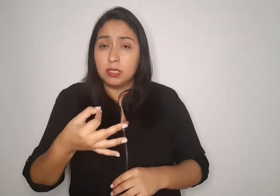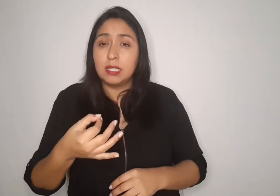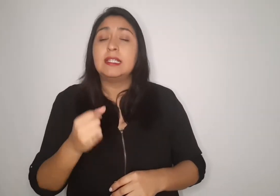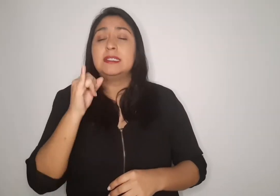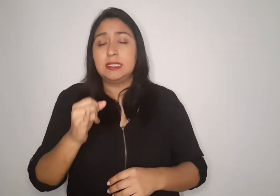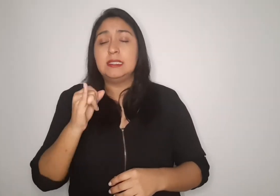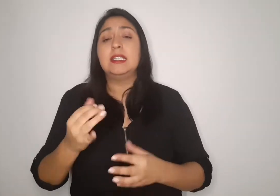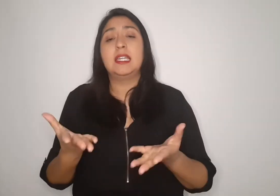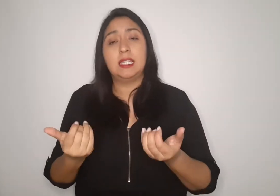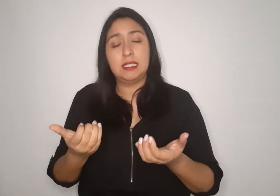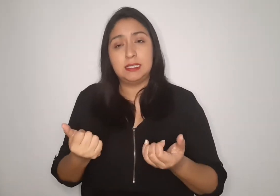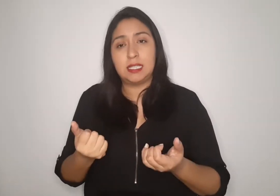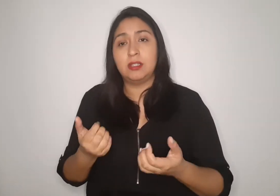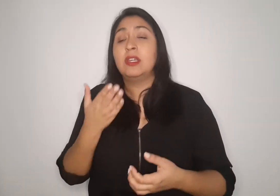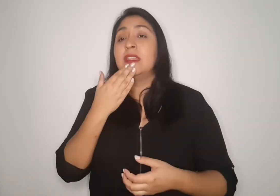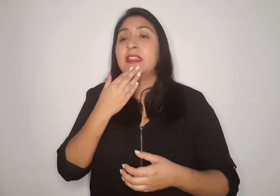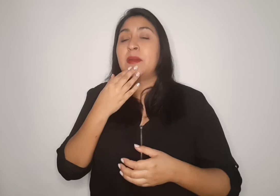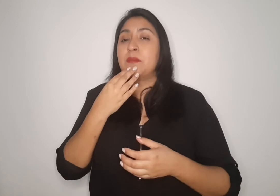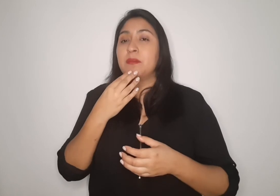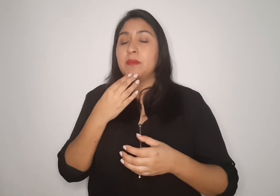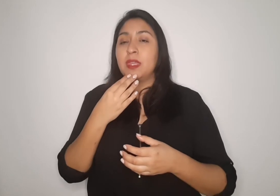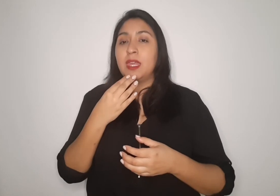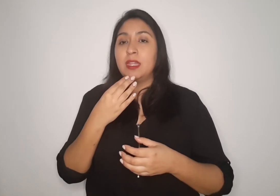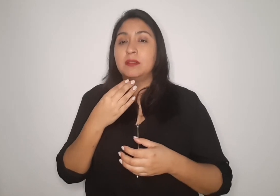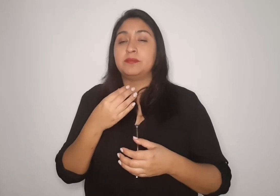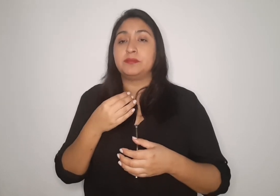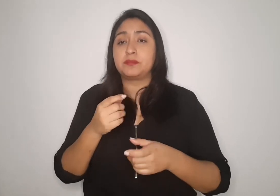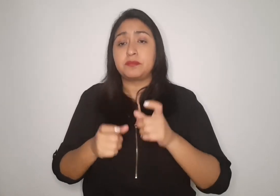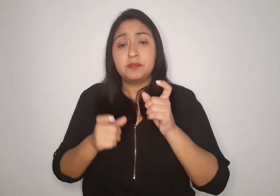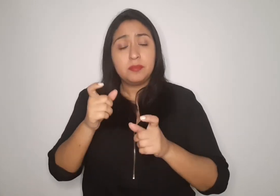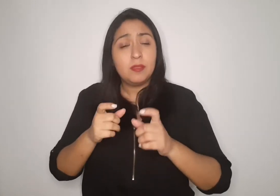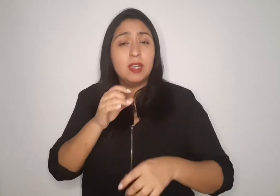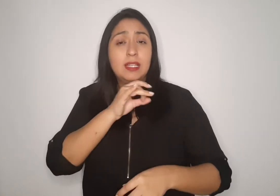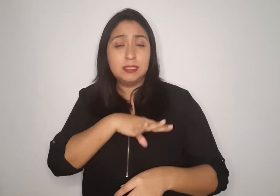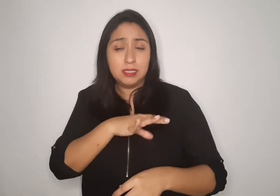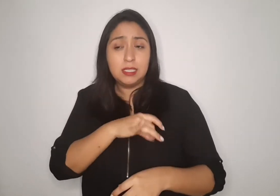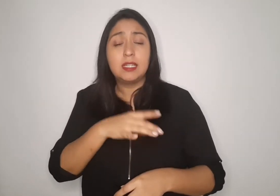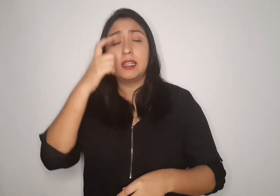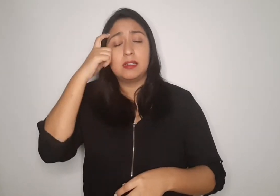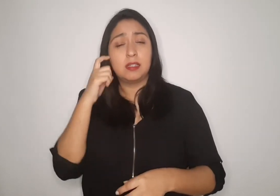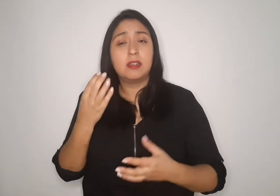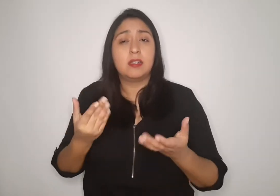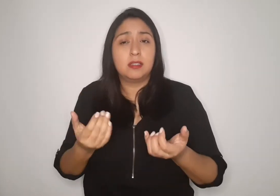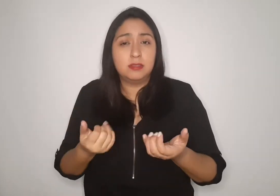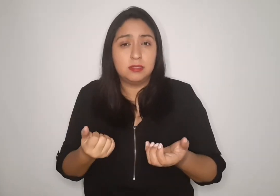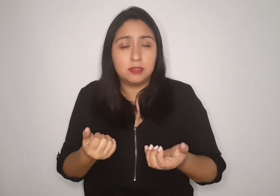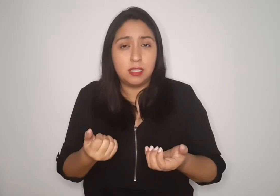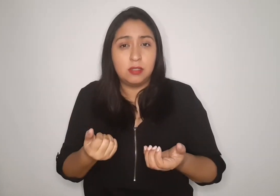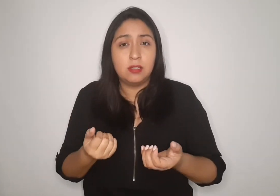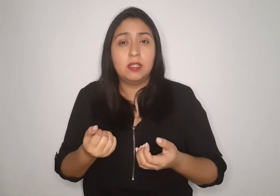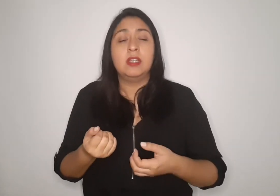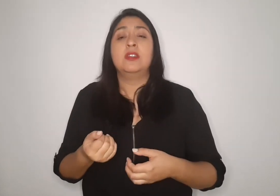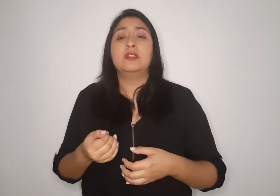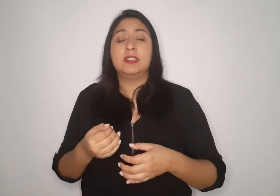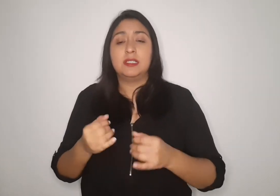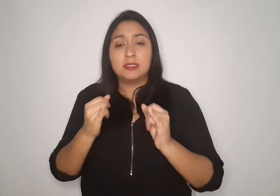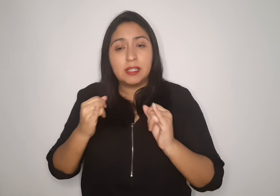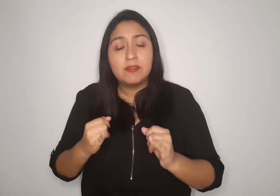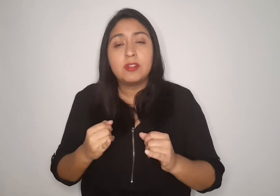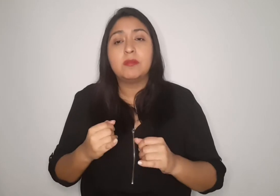Y el mundo chileno también lo encontró necesario. Por esa razón, ha durado tanto tiempo también, ¿ya? Porque